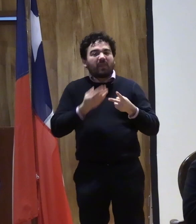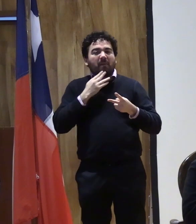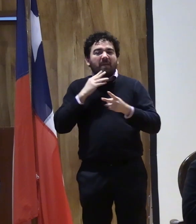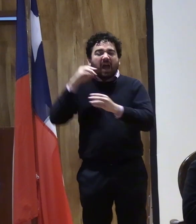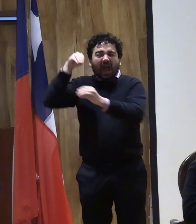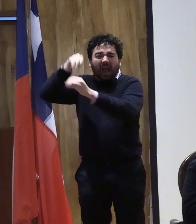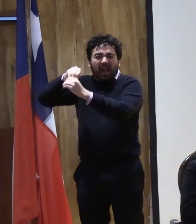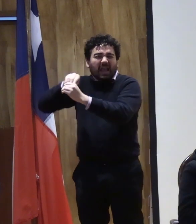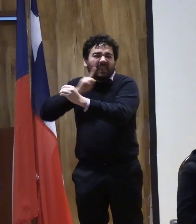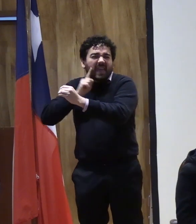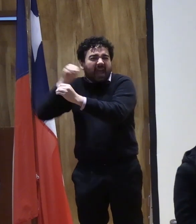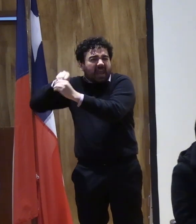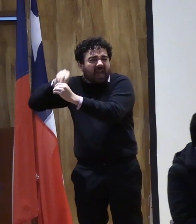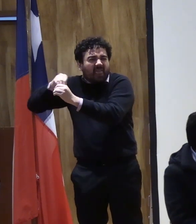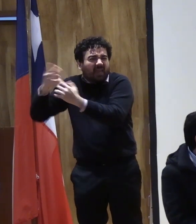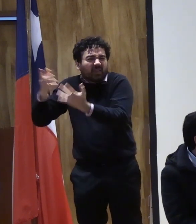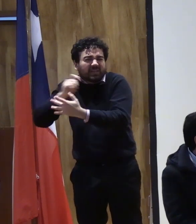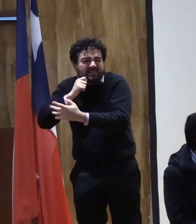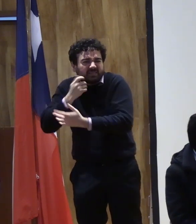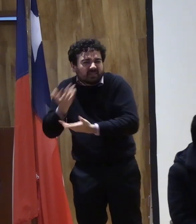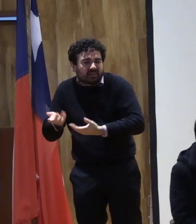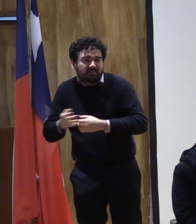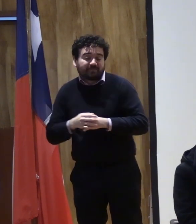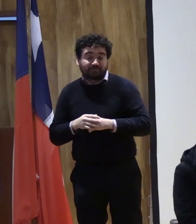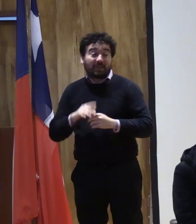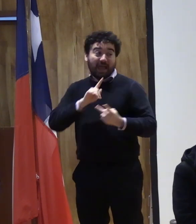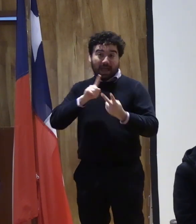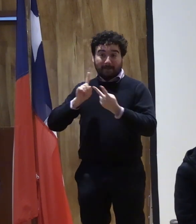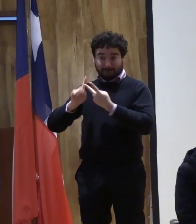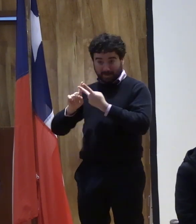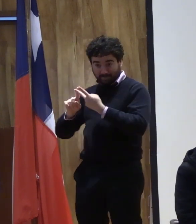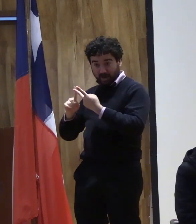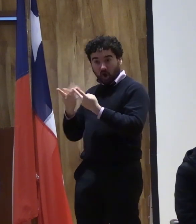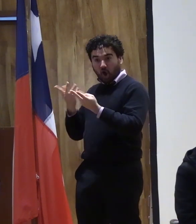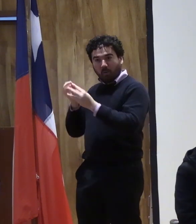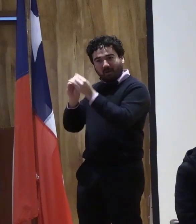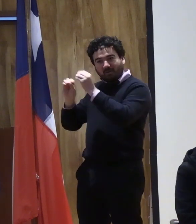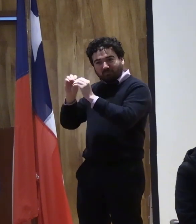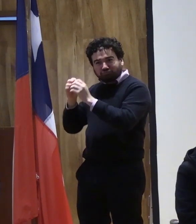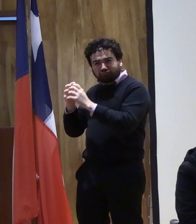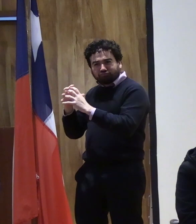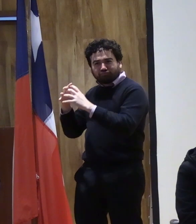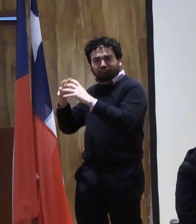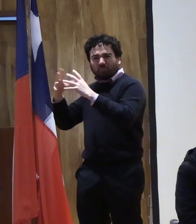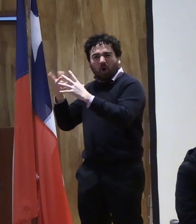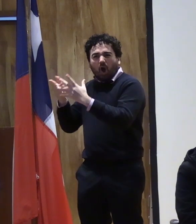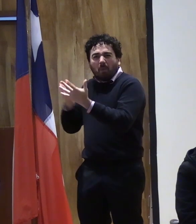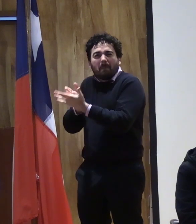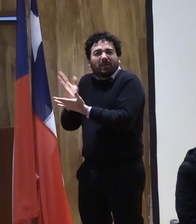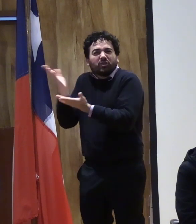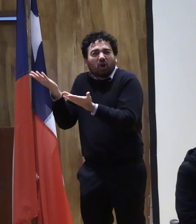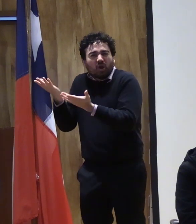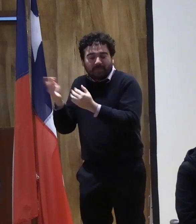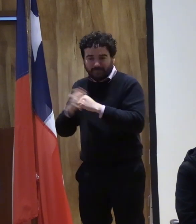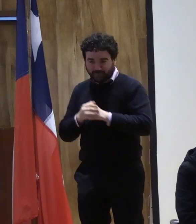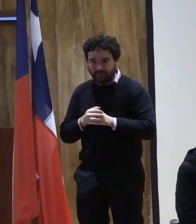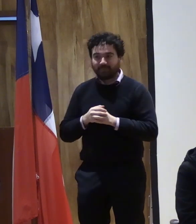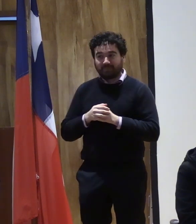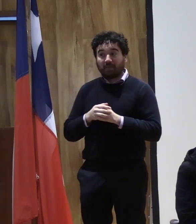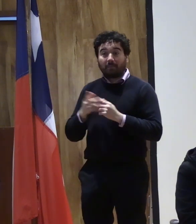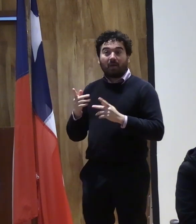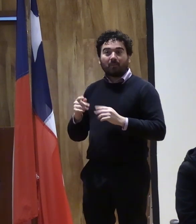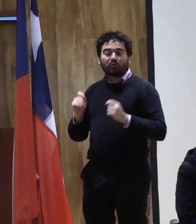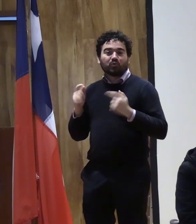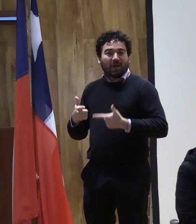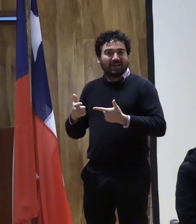Sol? Ya. ¿Cómo se formó el Sol? Afortunadamente el Sol, el universo hoy día